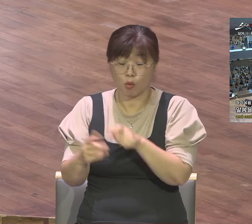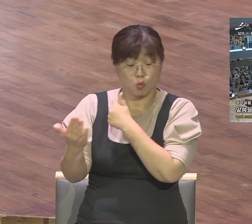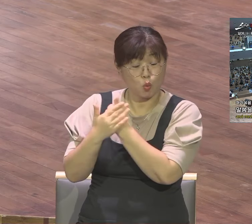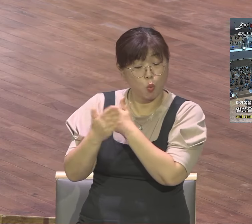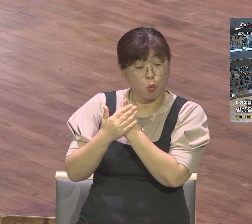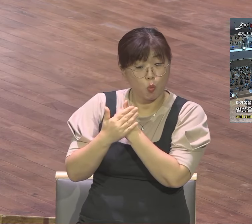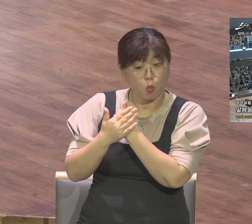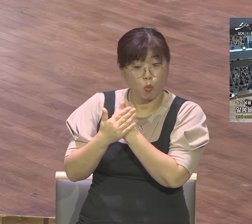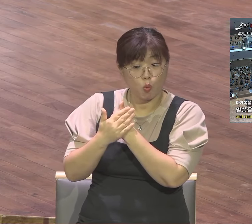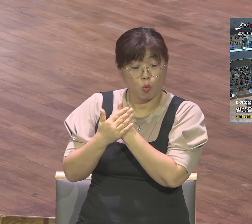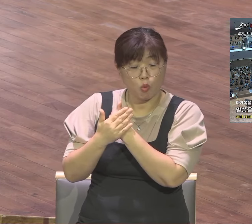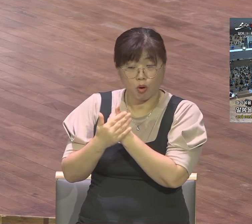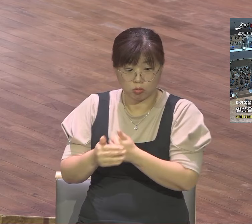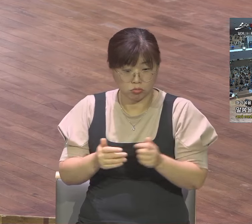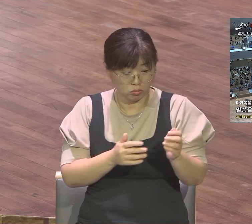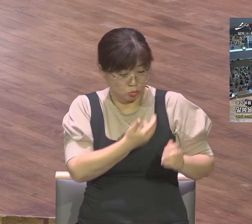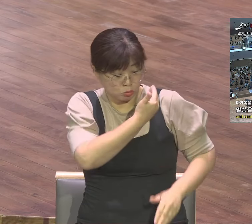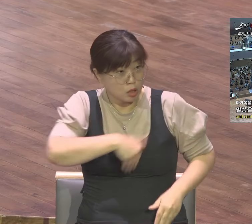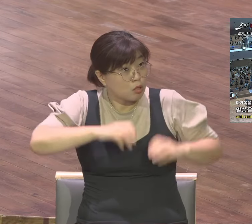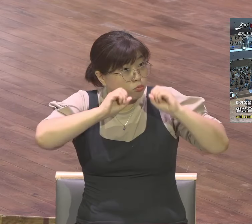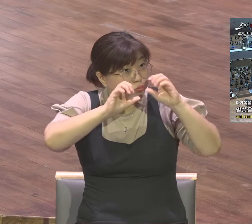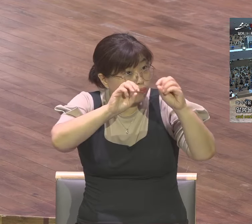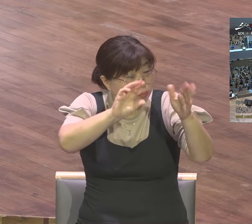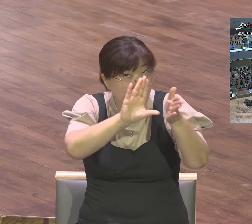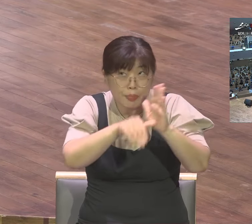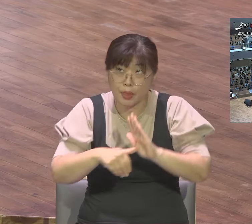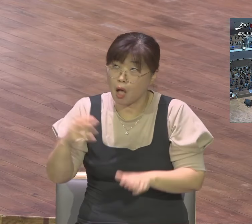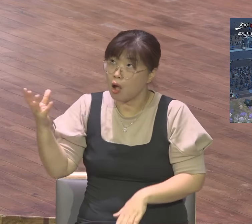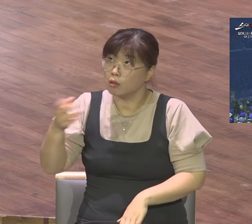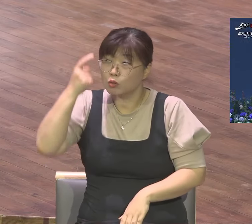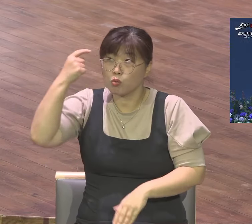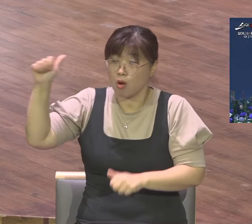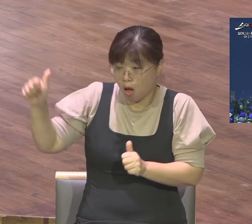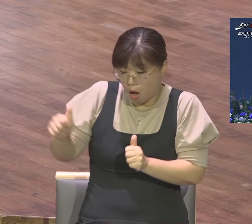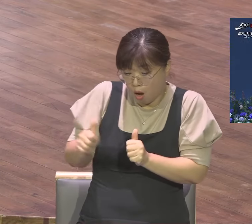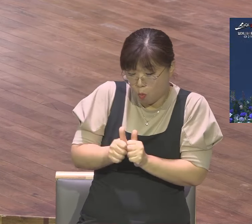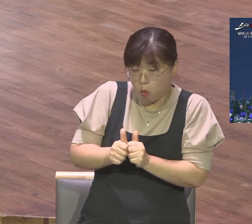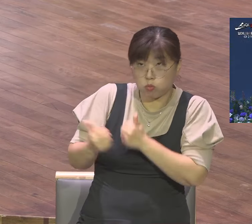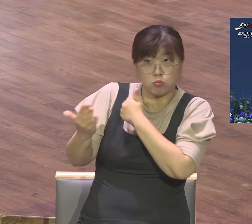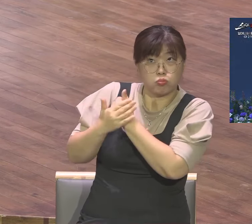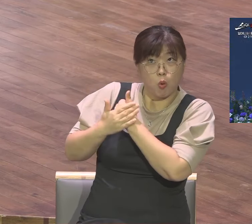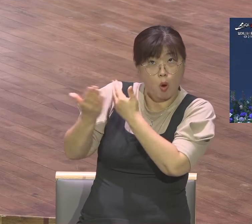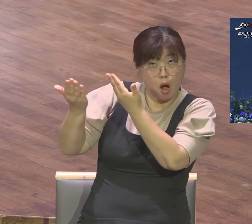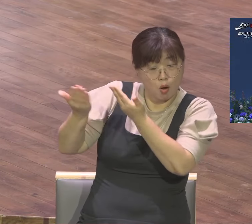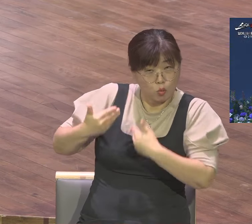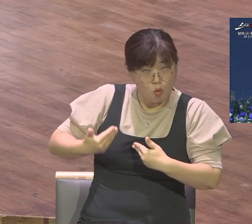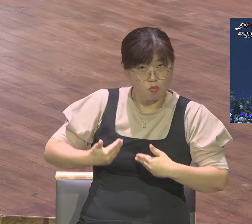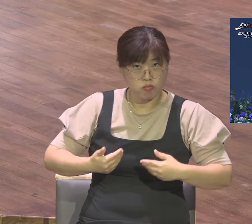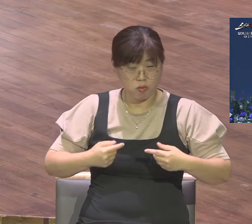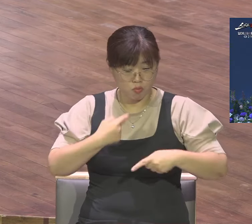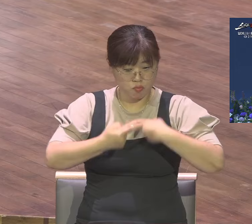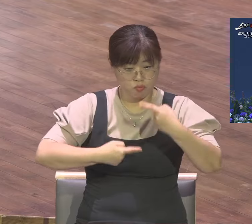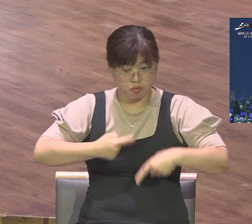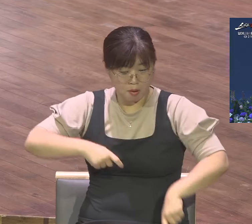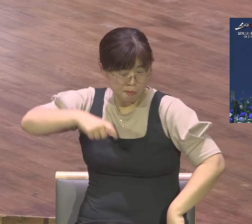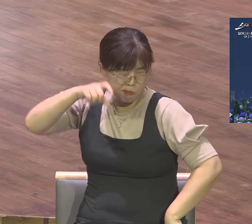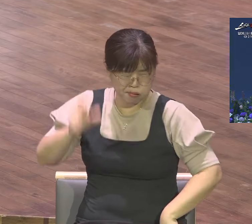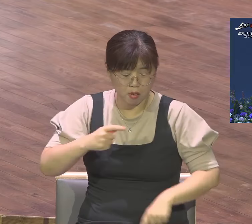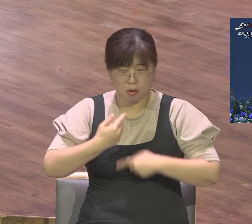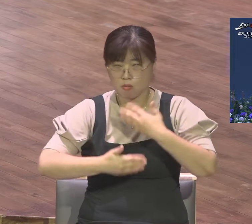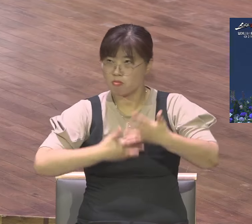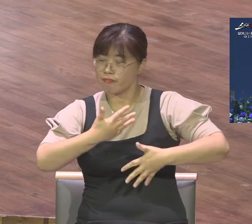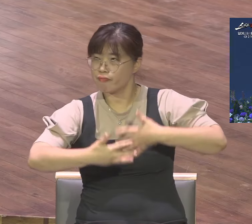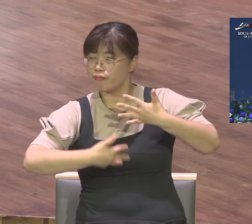표적으로 말씀을 확실히 증언하시니라. 이 현장 가는 거, 여러분 직분 따라 현장, 직분의 현장,